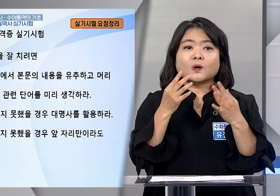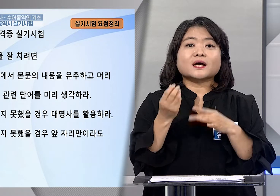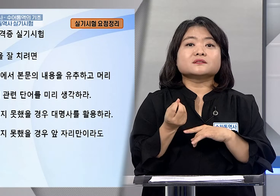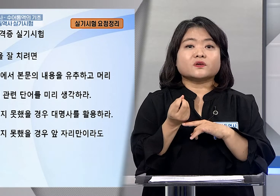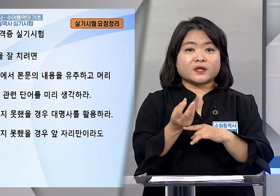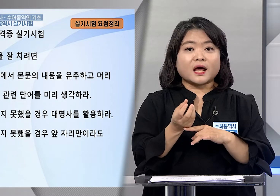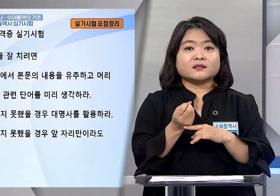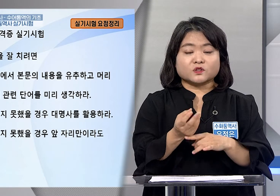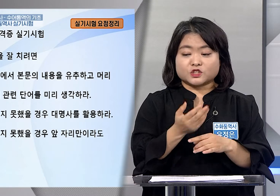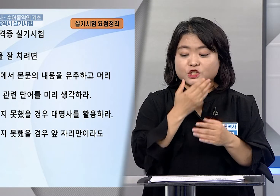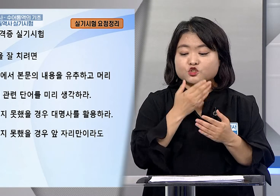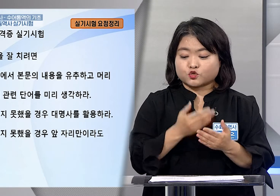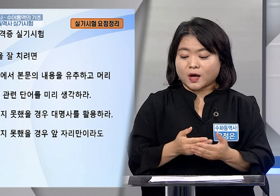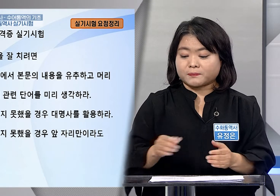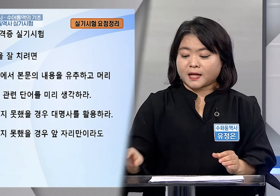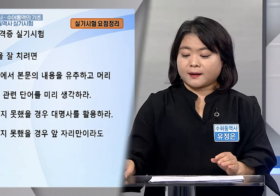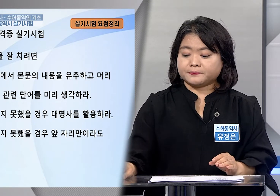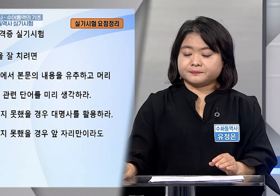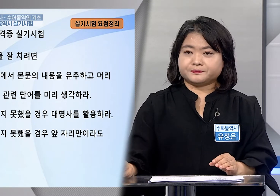정확한 전달하는 것이 중요합니다.